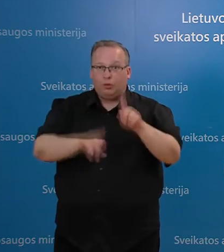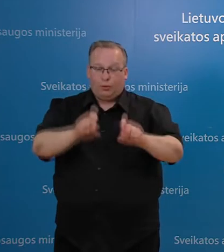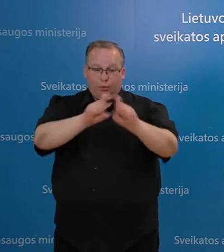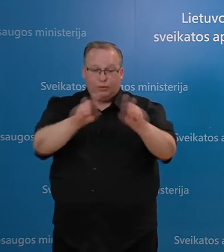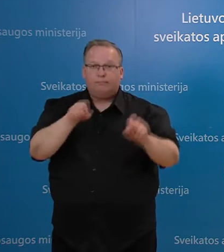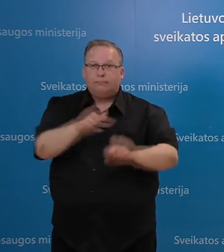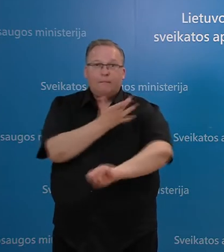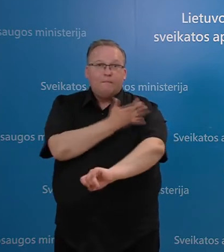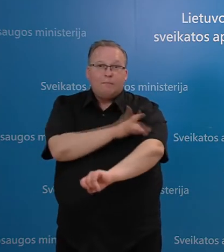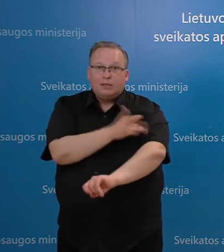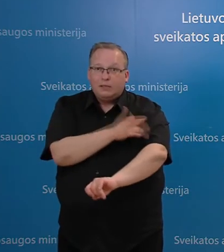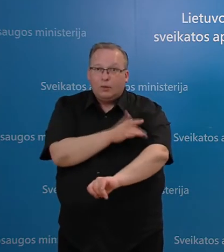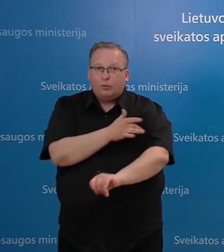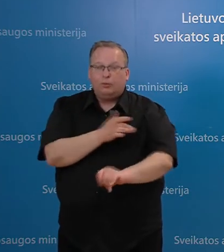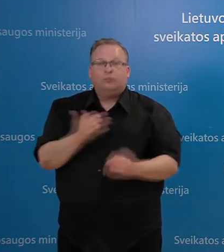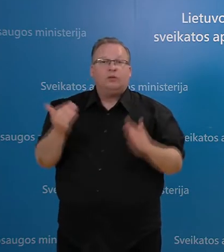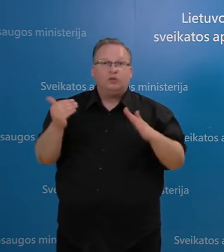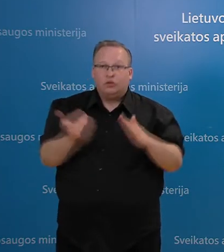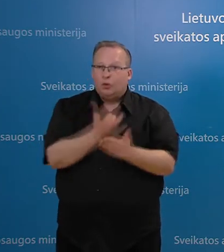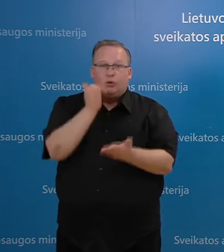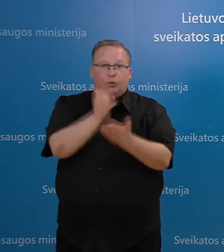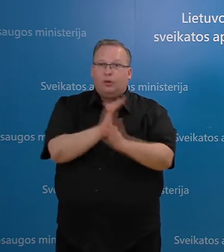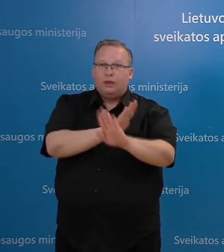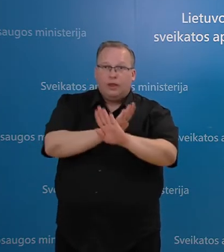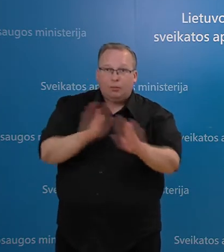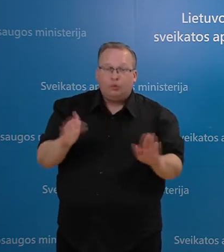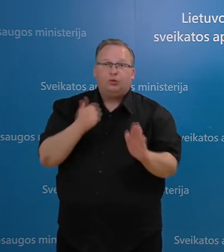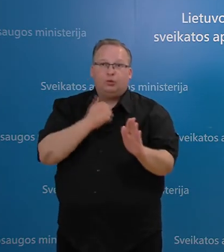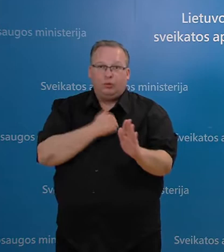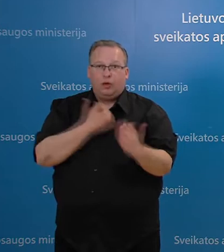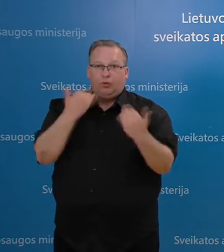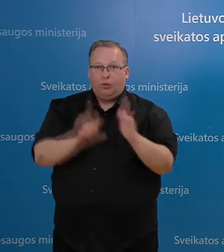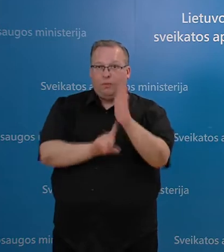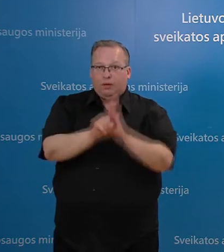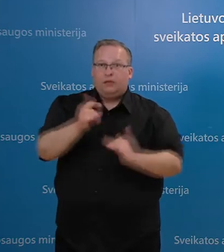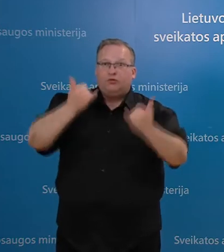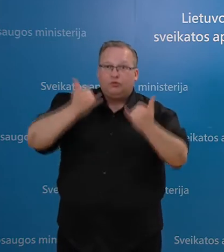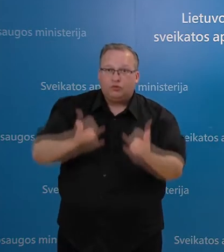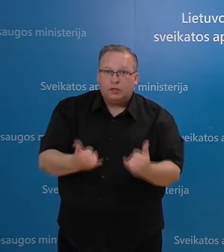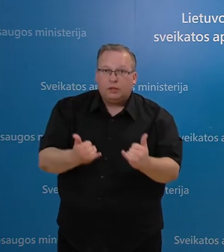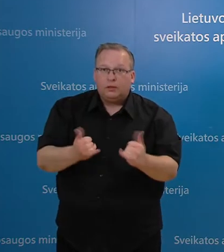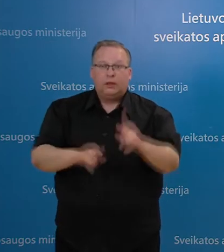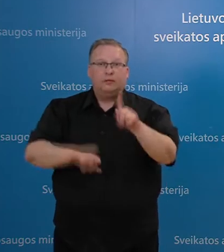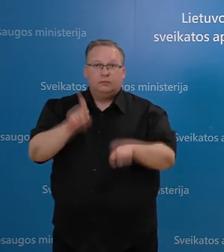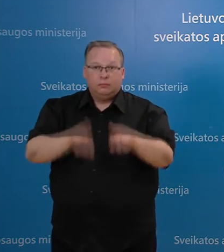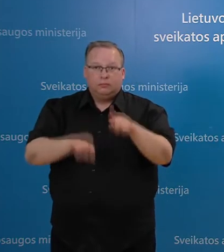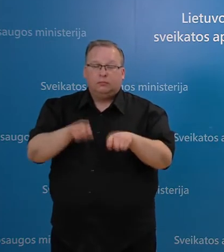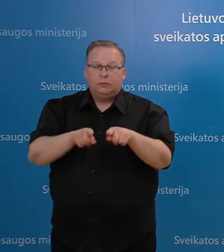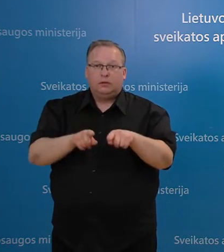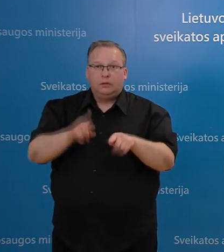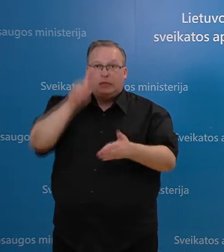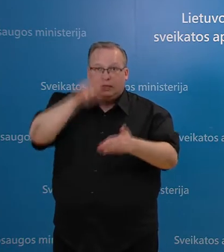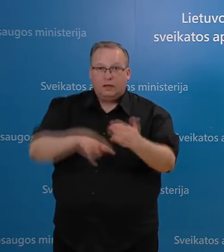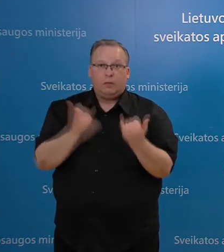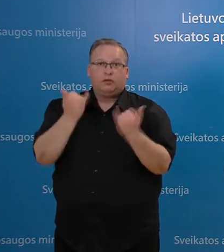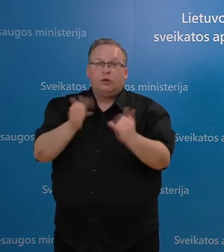šių paslaugų neatnaujins, tai jos turėjo tą padaryti iki šiandienos, tai tikimės, kad šiandien turėtų